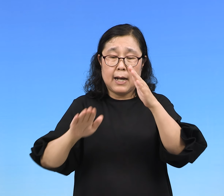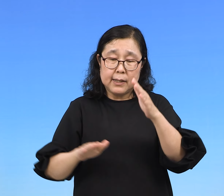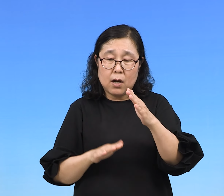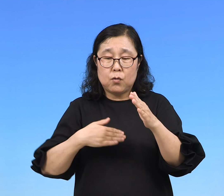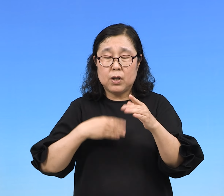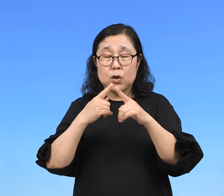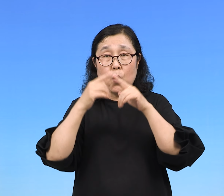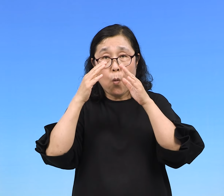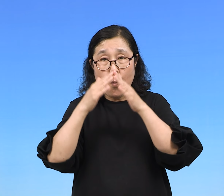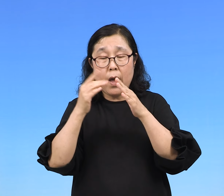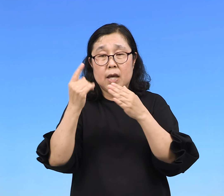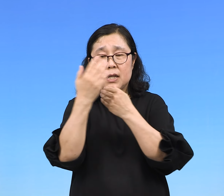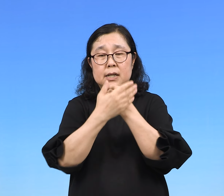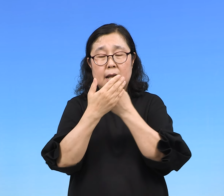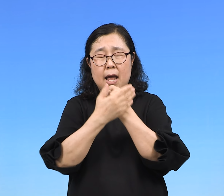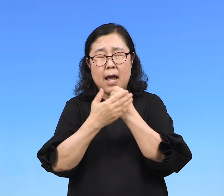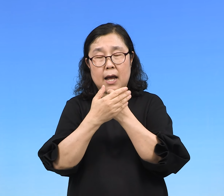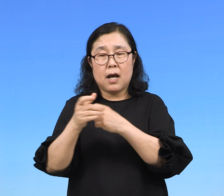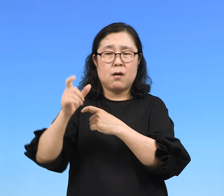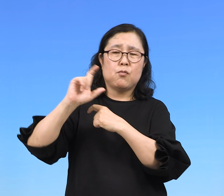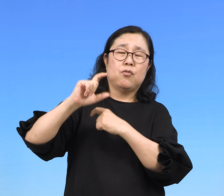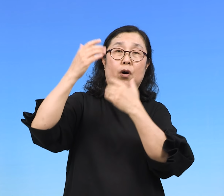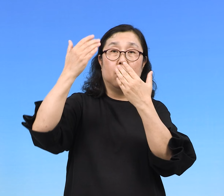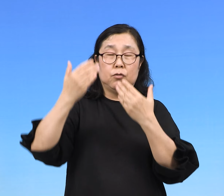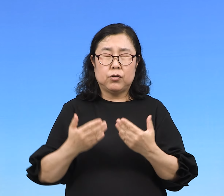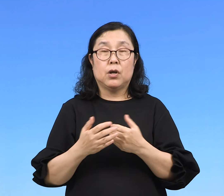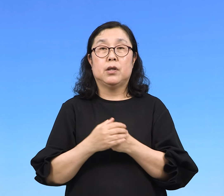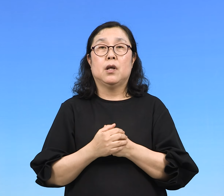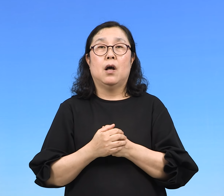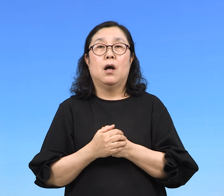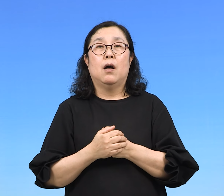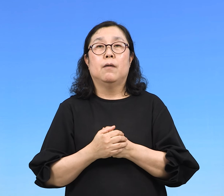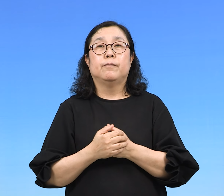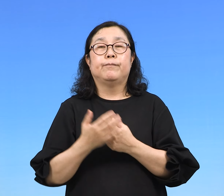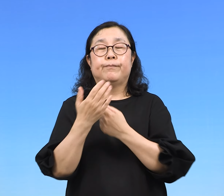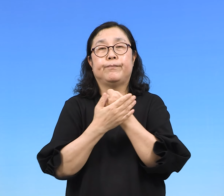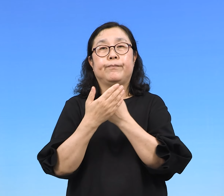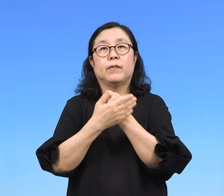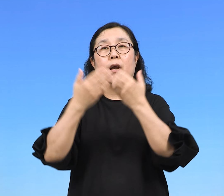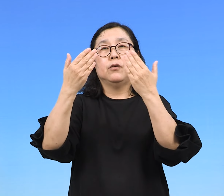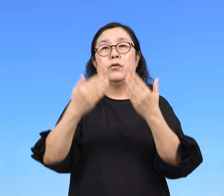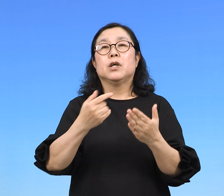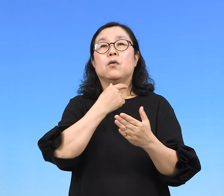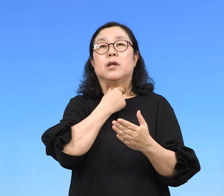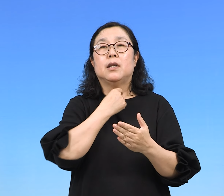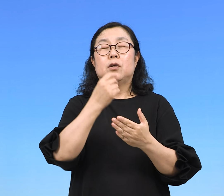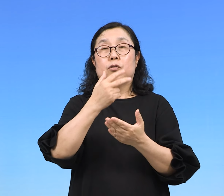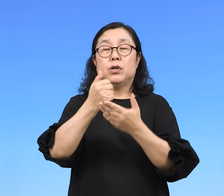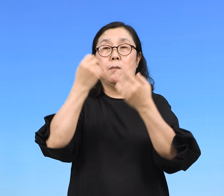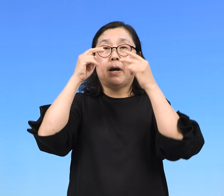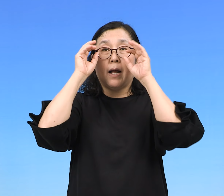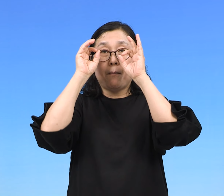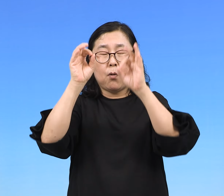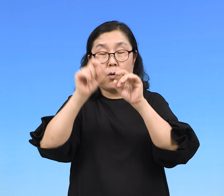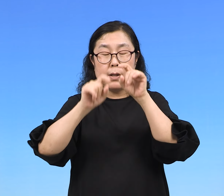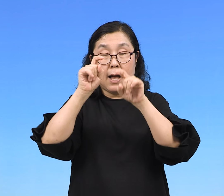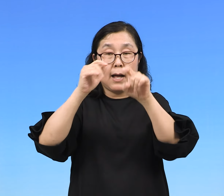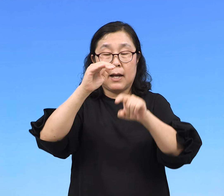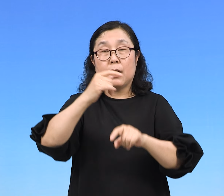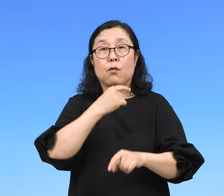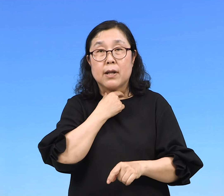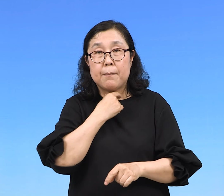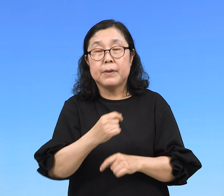은혜가 우리에게 부어짐으로 영안이 열려 여전히 은혜 주시기를 원하시는 그 주님 바라보며 나가기 원합니다. 힘을